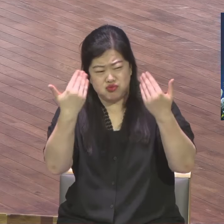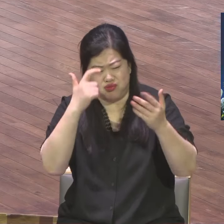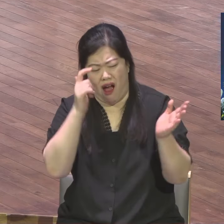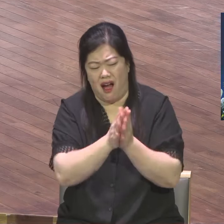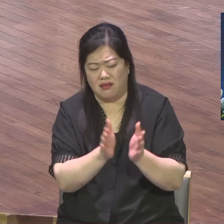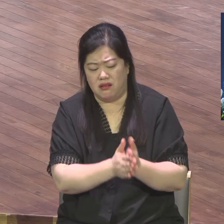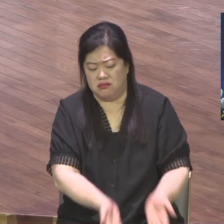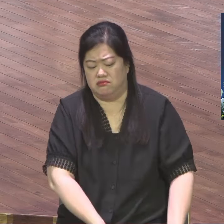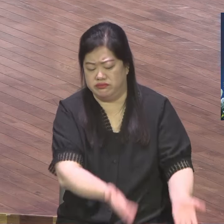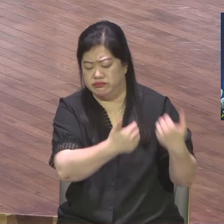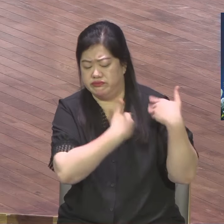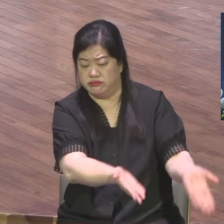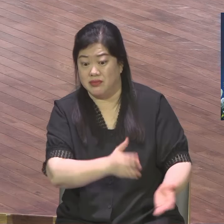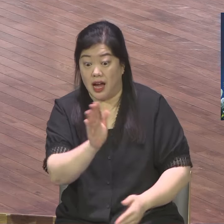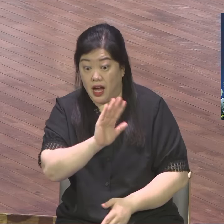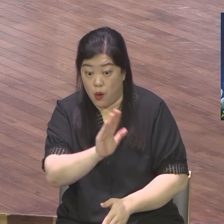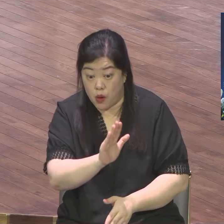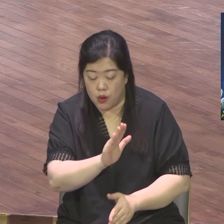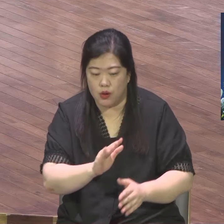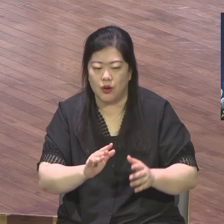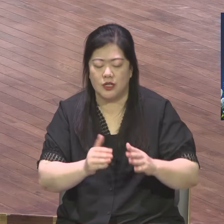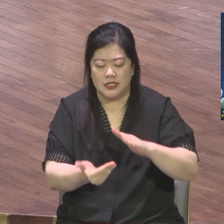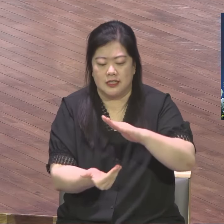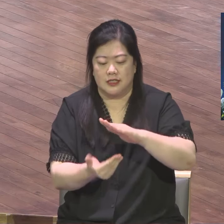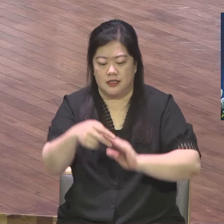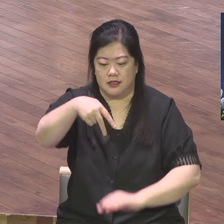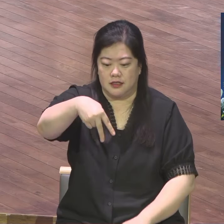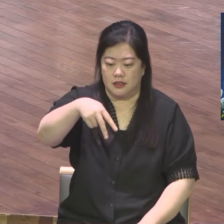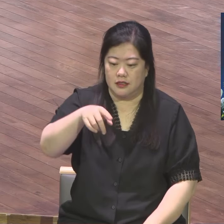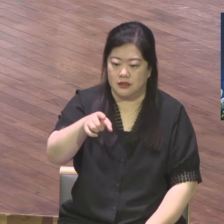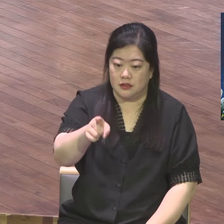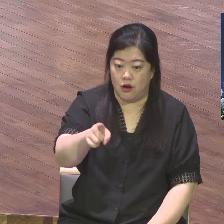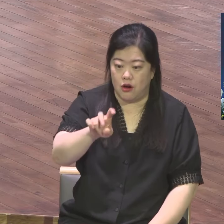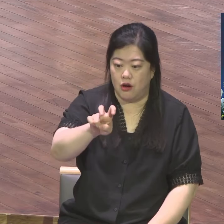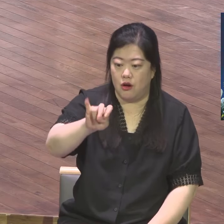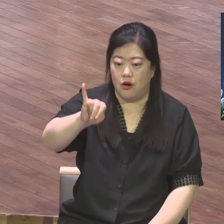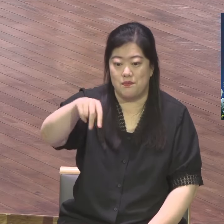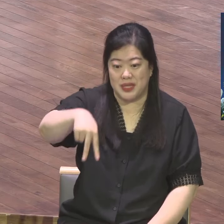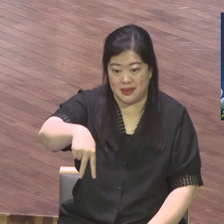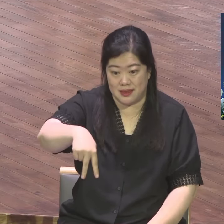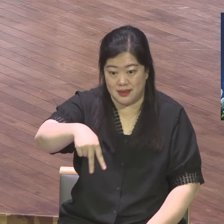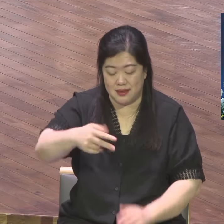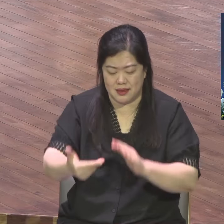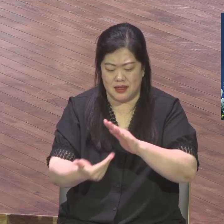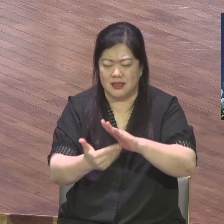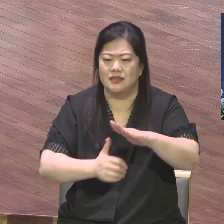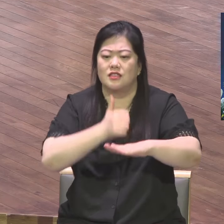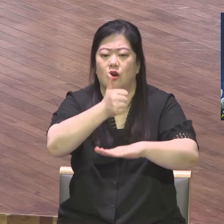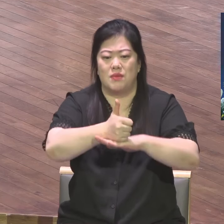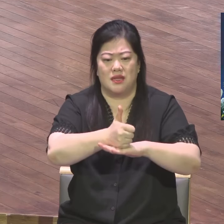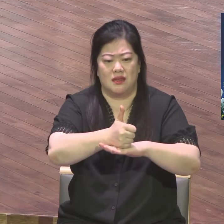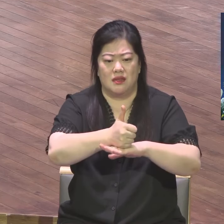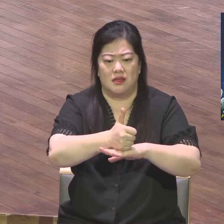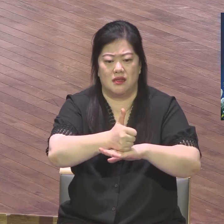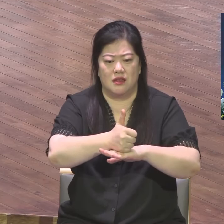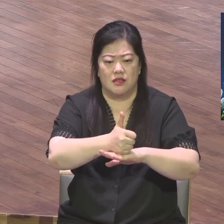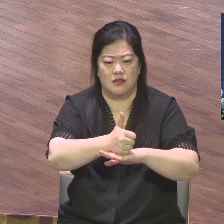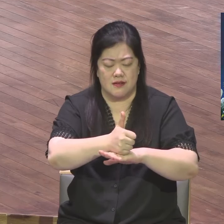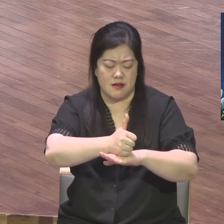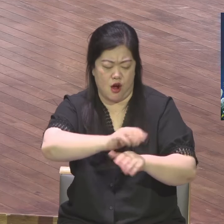뭐 아이브리그 보내려고 국제학교 다니더만 벌써 서밋을 키우려고 다 부모들이 그래